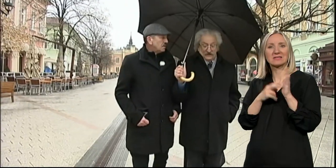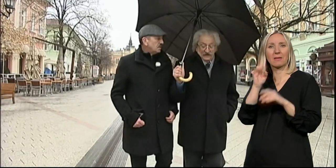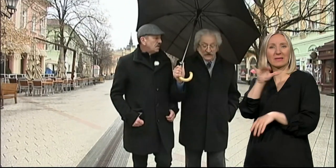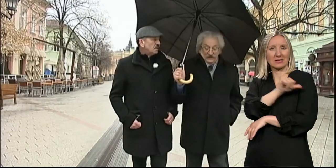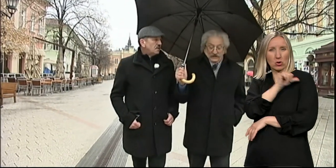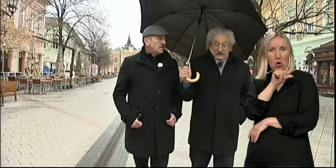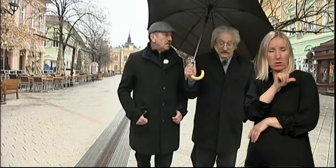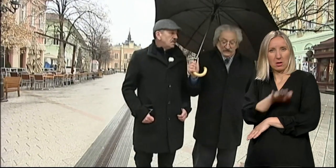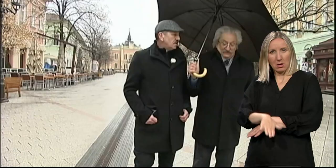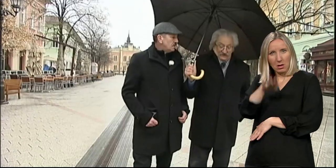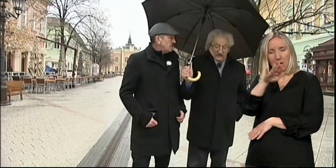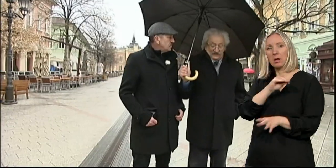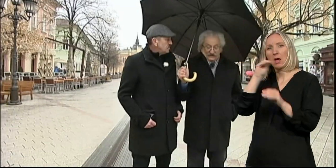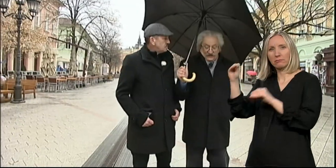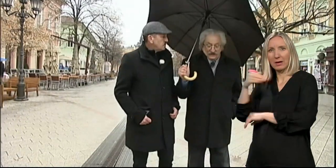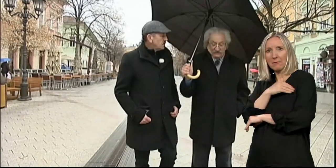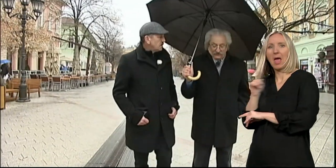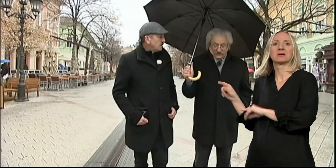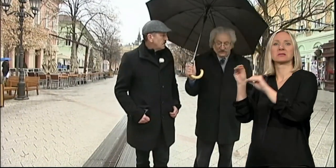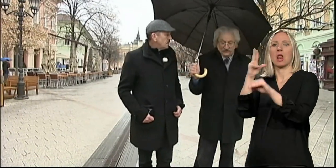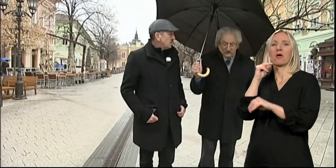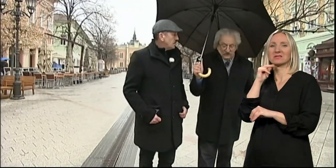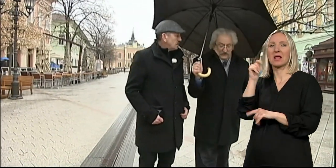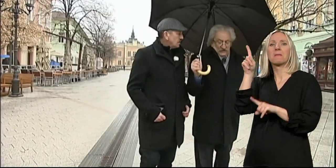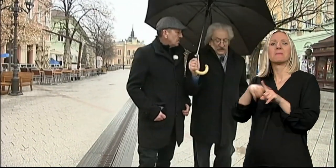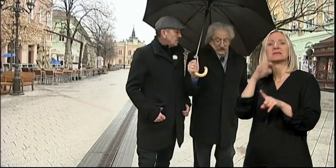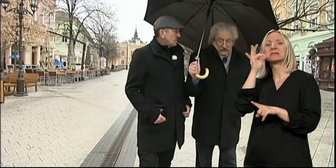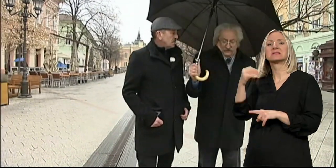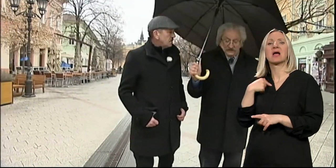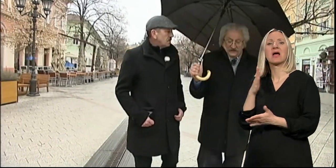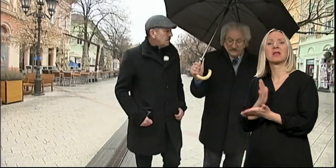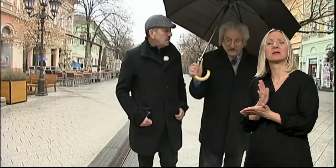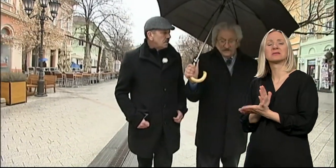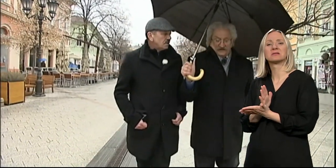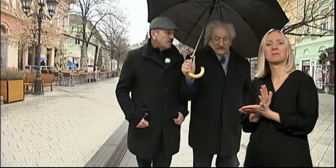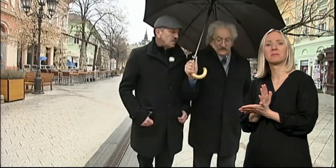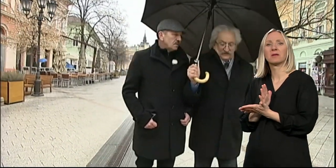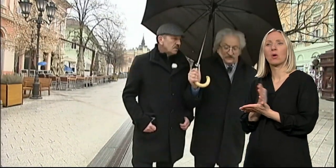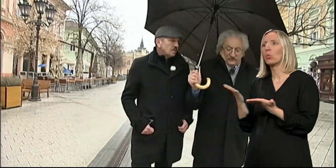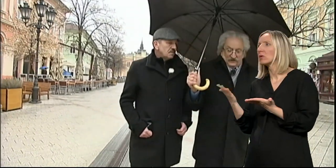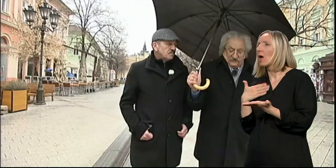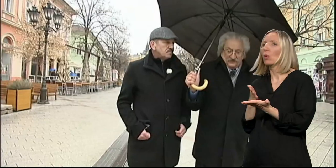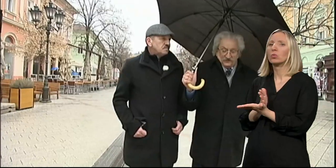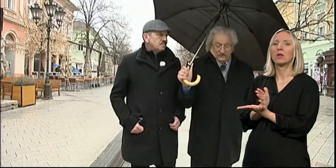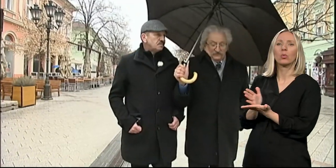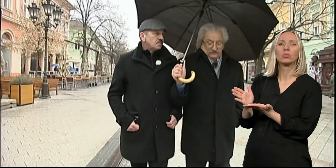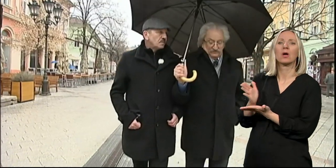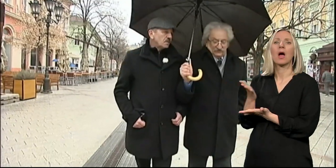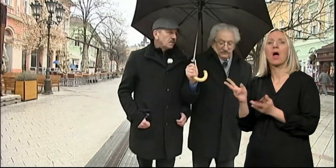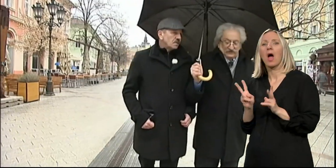detinjstva, ja sam za mjesec dana, prvo je bilo, dok se ne snađem gdje ću, kako